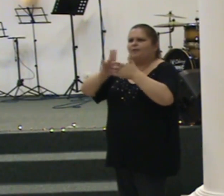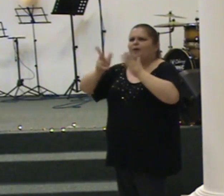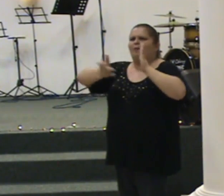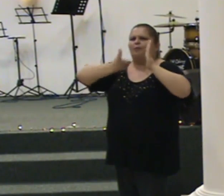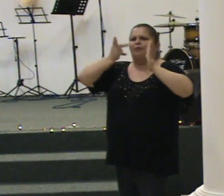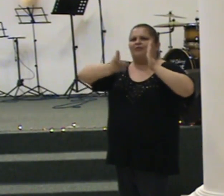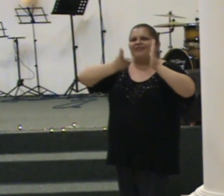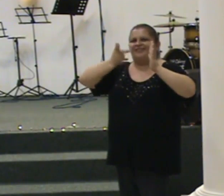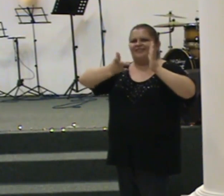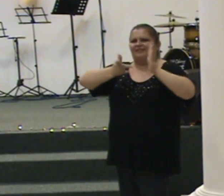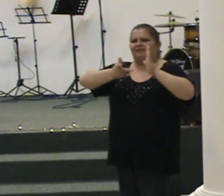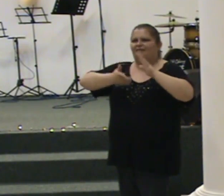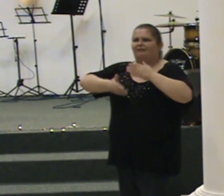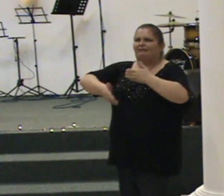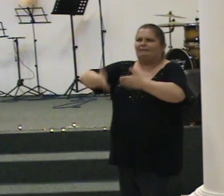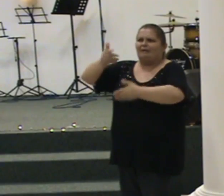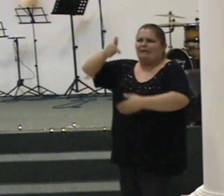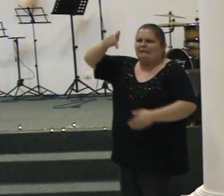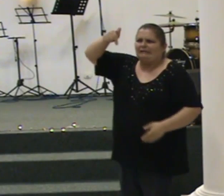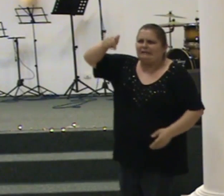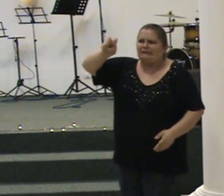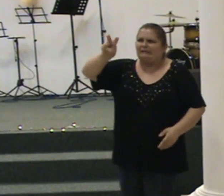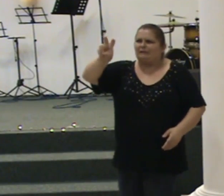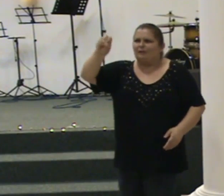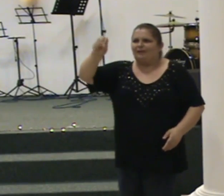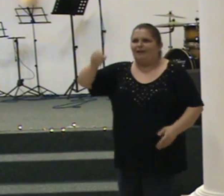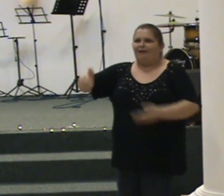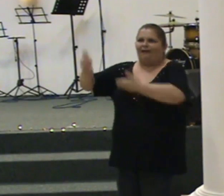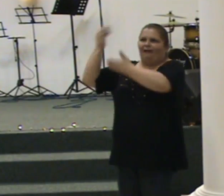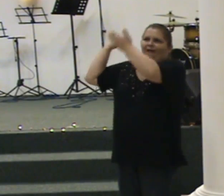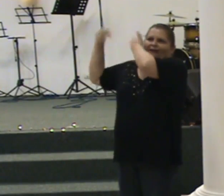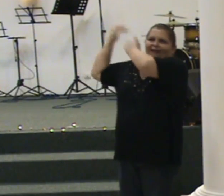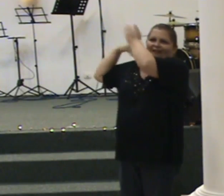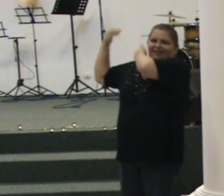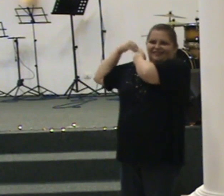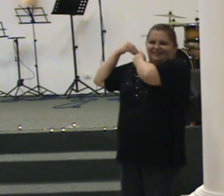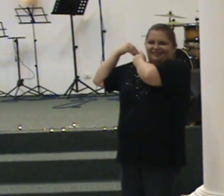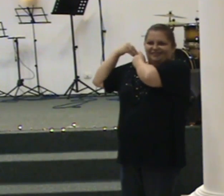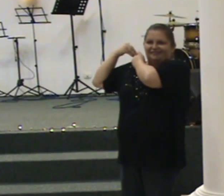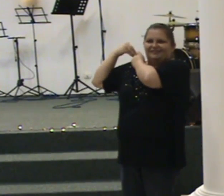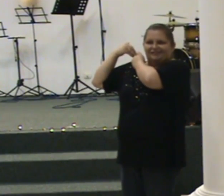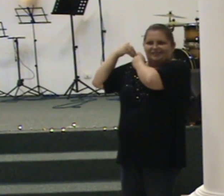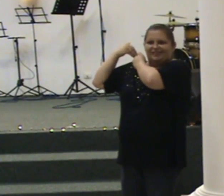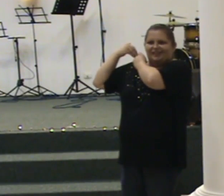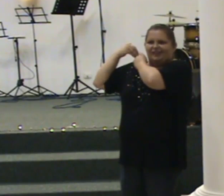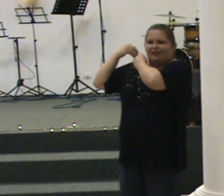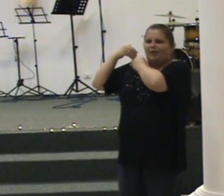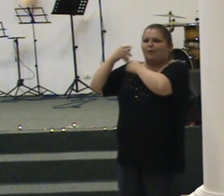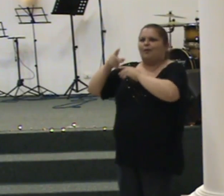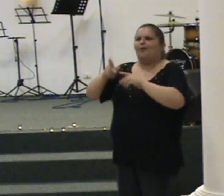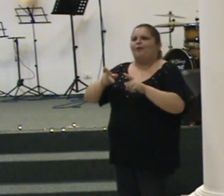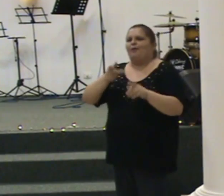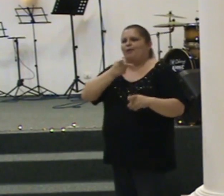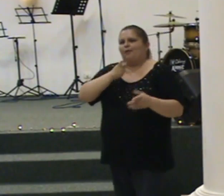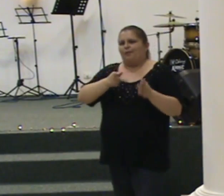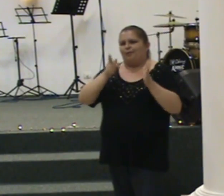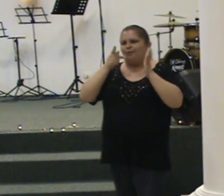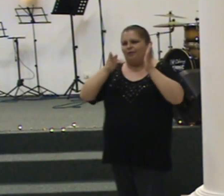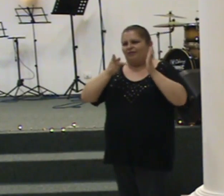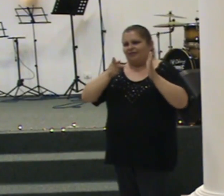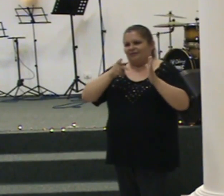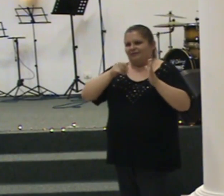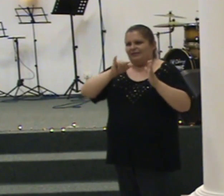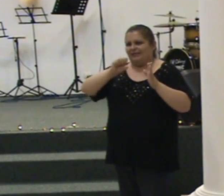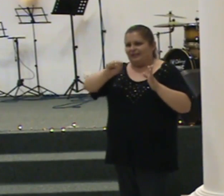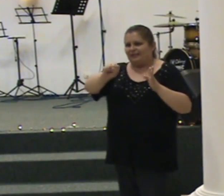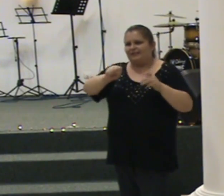que já profetizaram 750 anos antes de vinda de Cristo. O profeta Isaías, lá no livro de Isaías